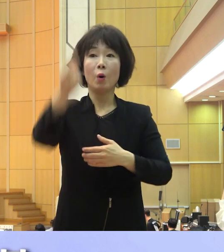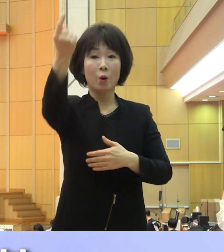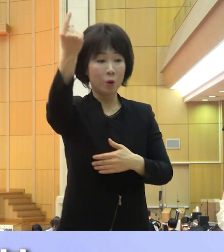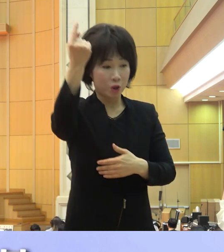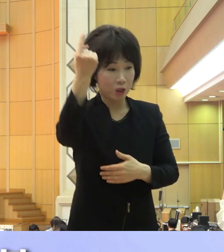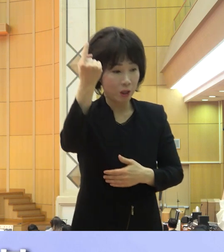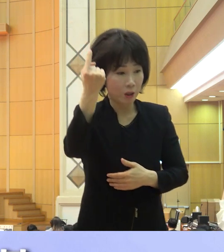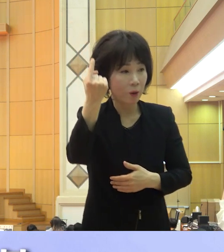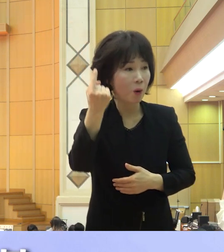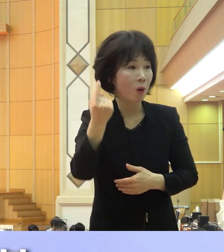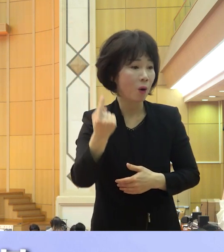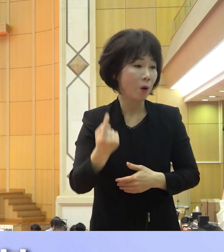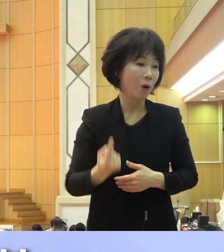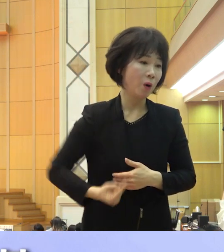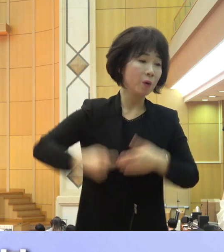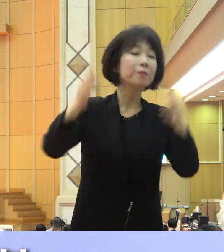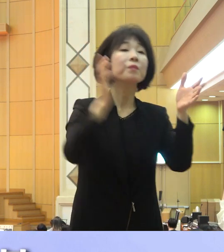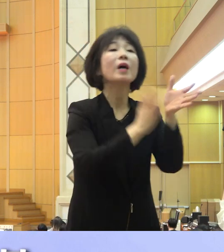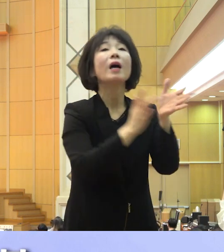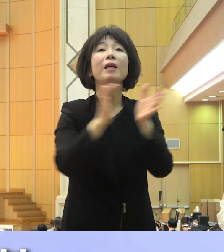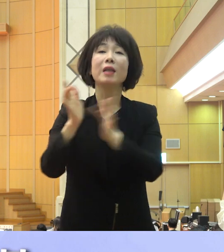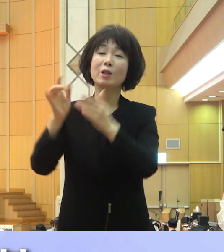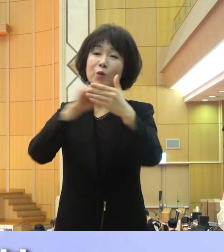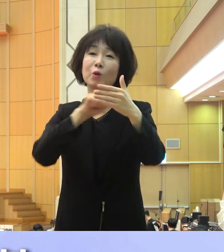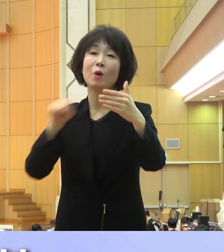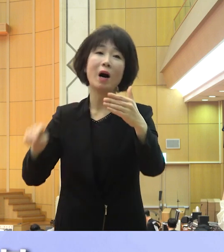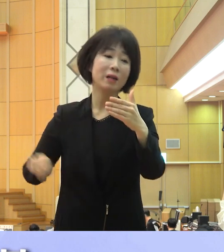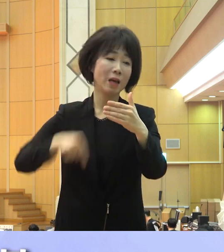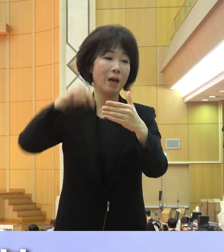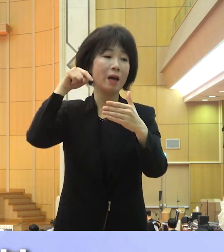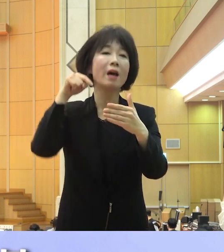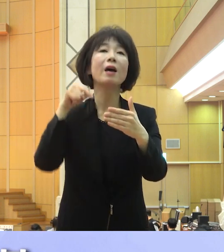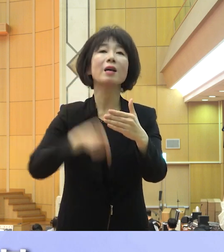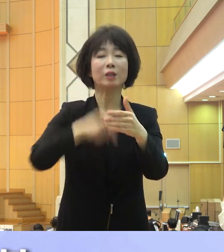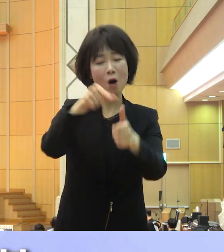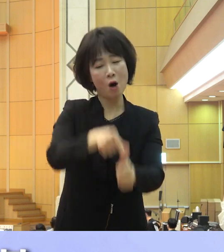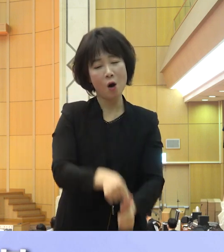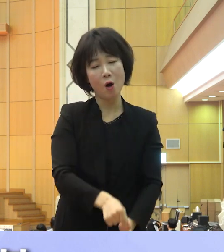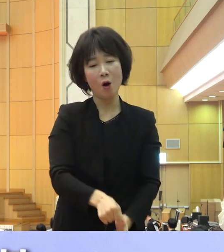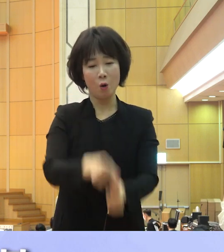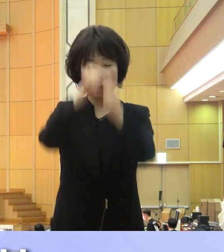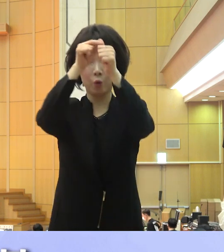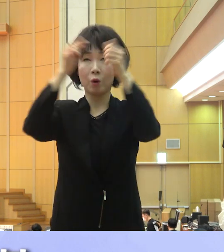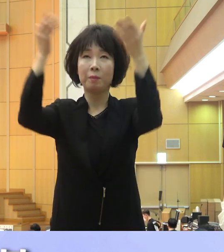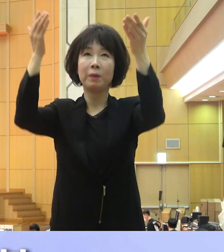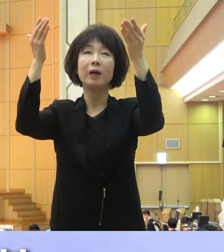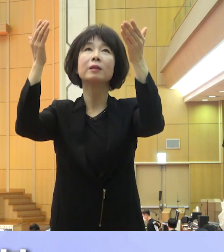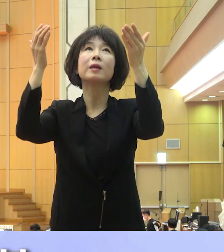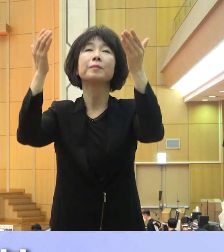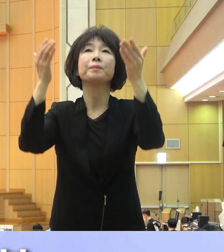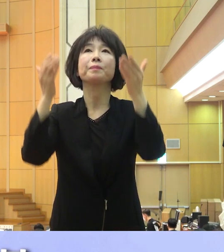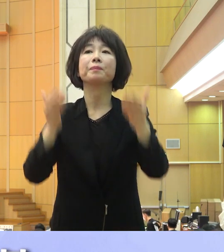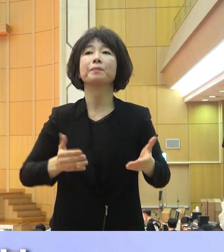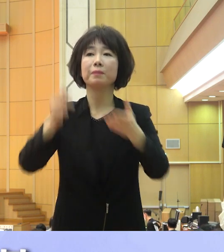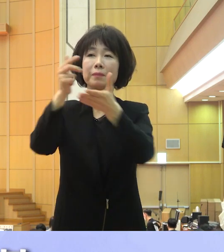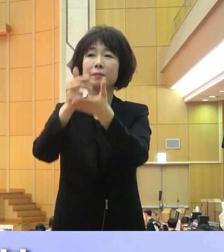예수께로 오시오. 예수 안에서